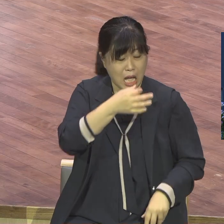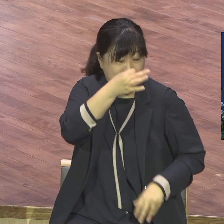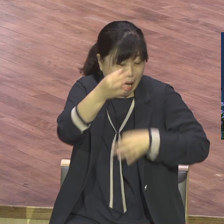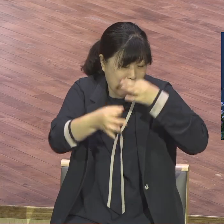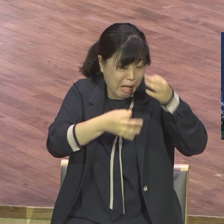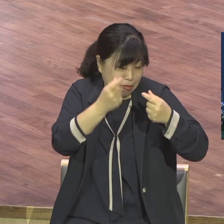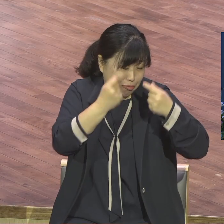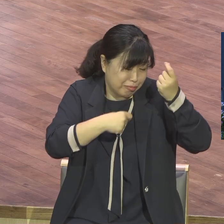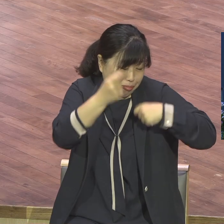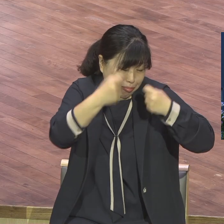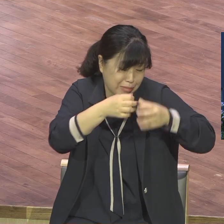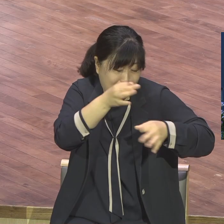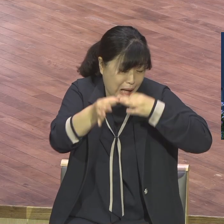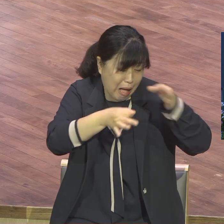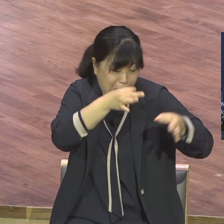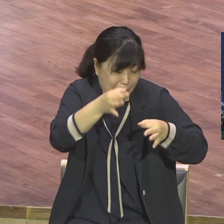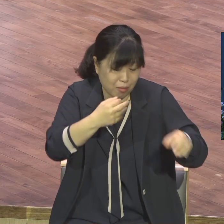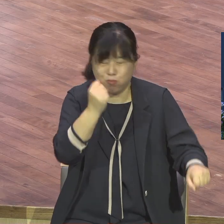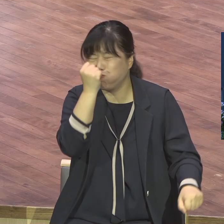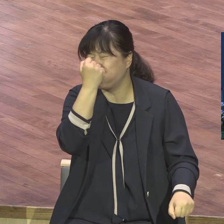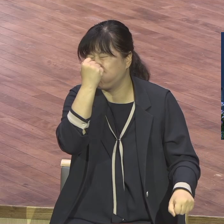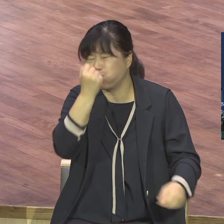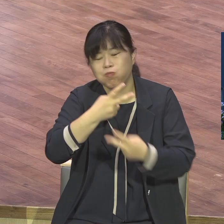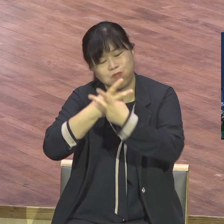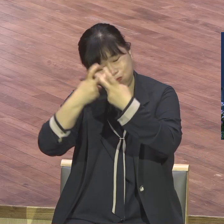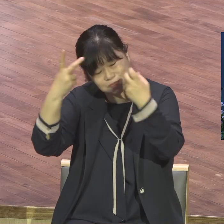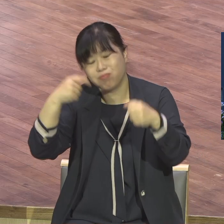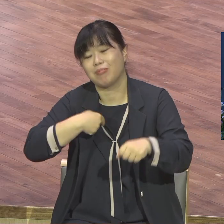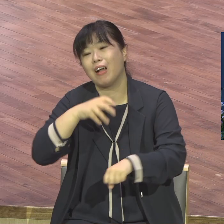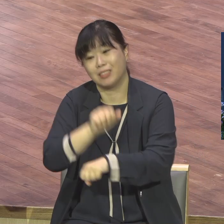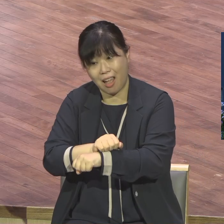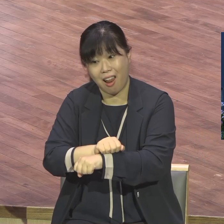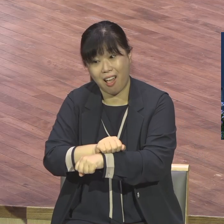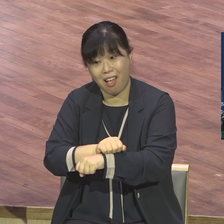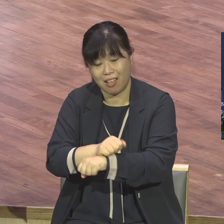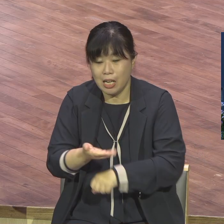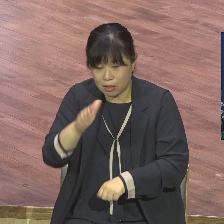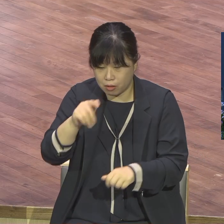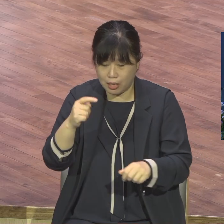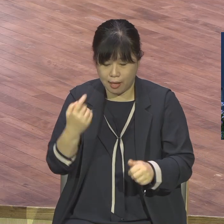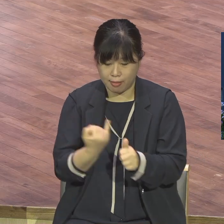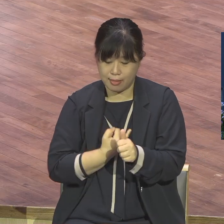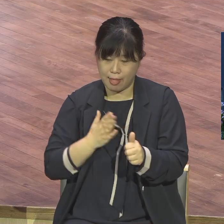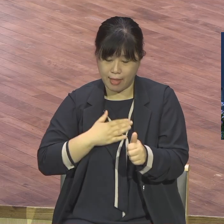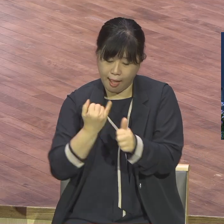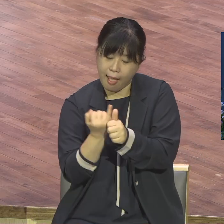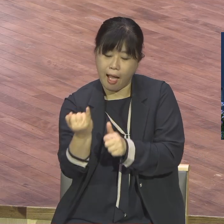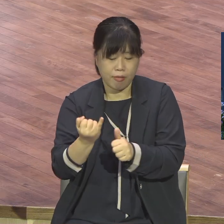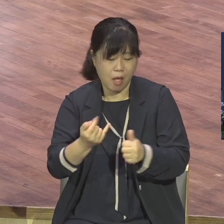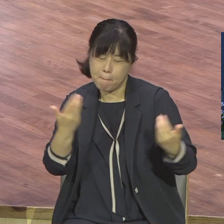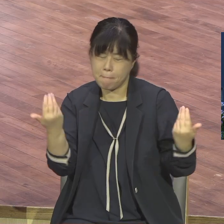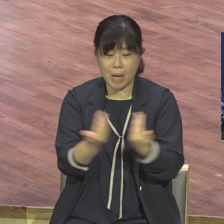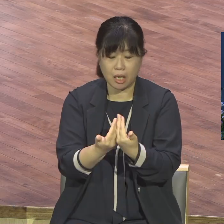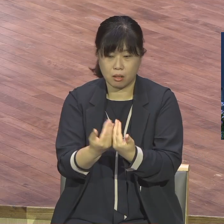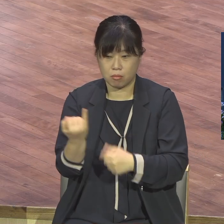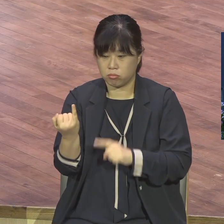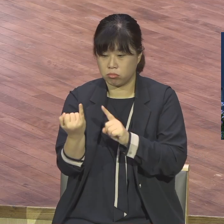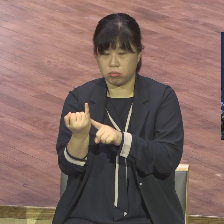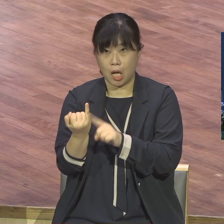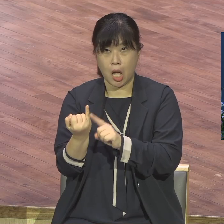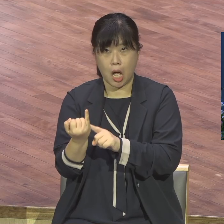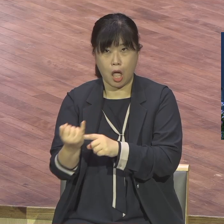그러나 제 아내는 정반대입니다. 그녀는 벨 소리가 아무리 울려도 잠을